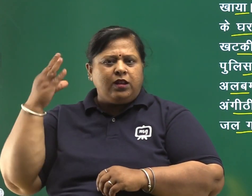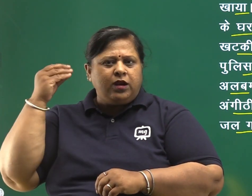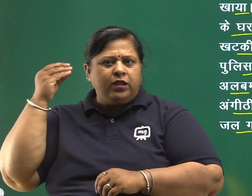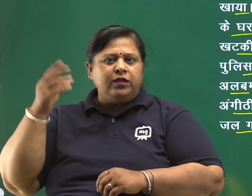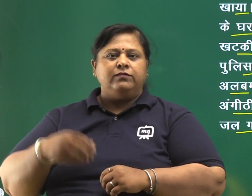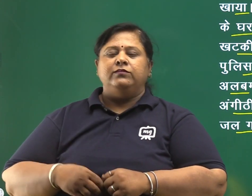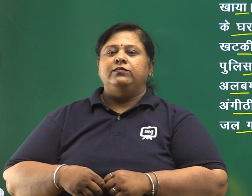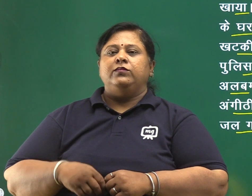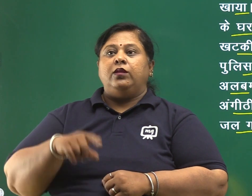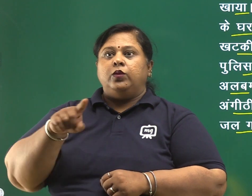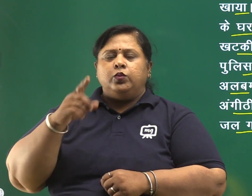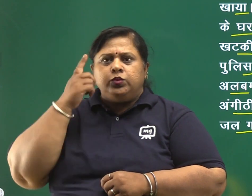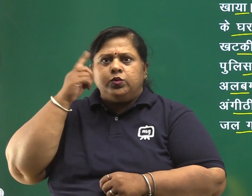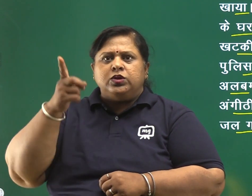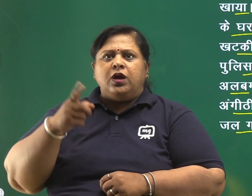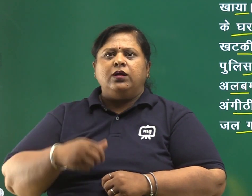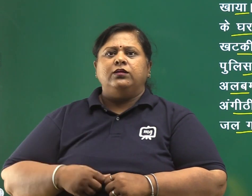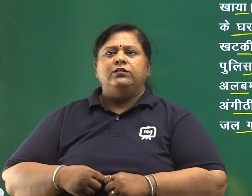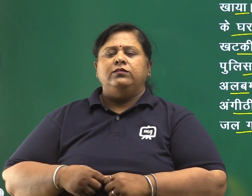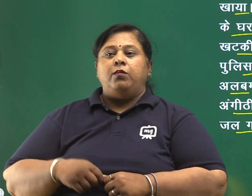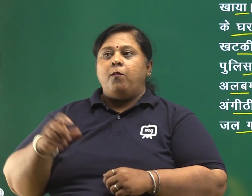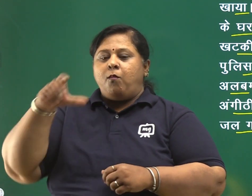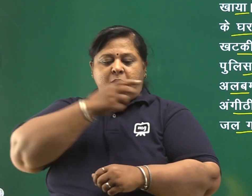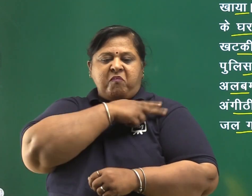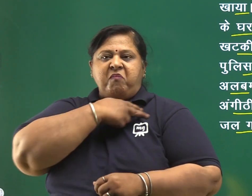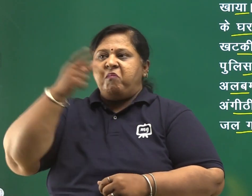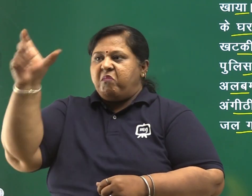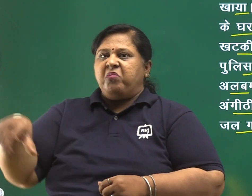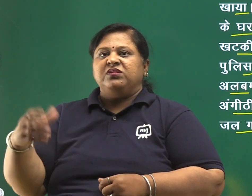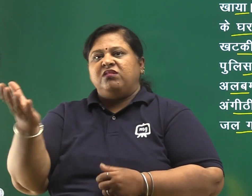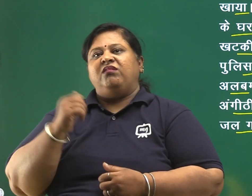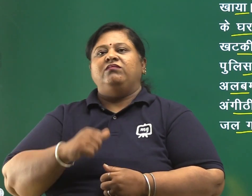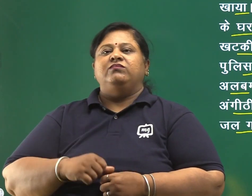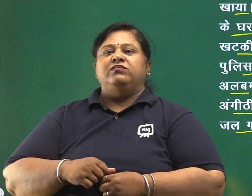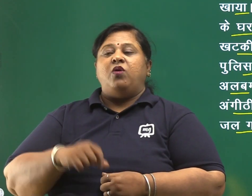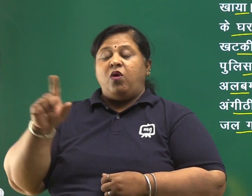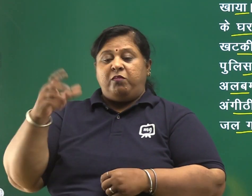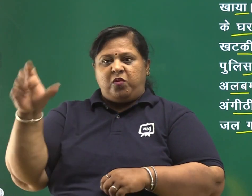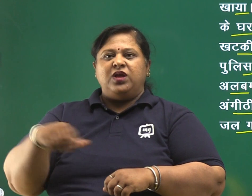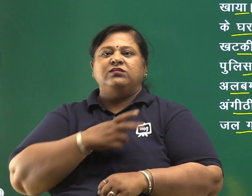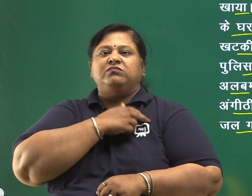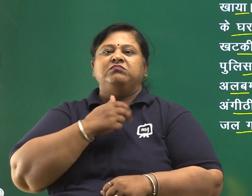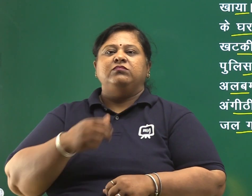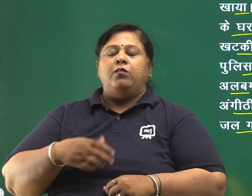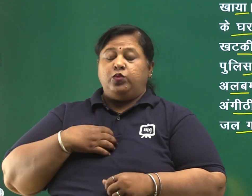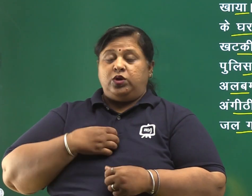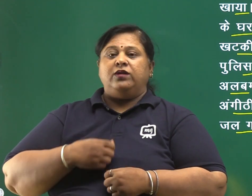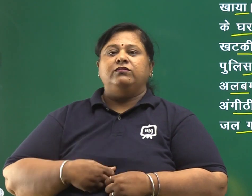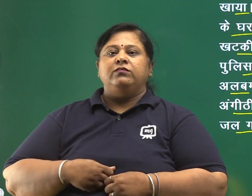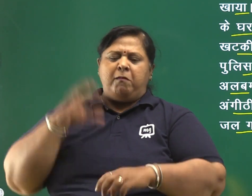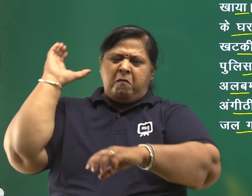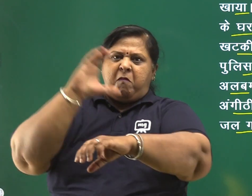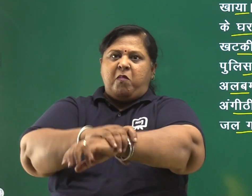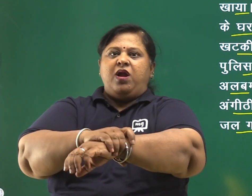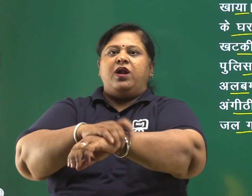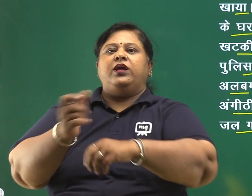खटकी तो उसने सोचा पुलिस आ गई और पुलिस मुझको